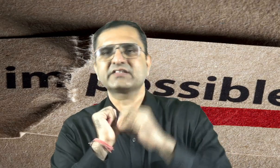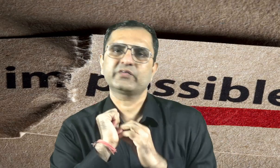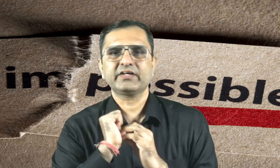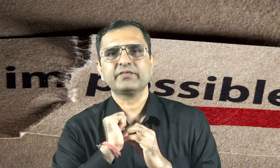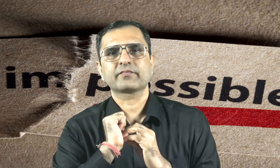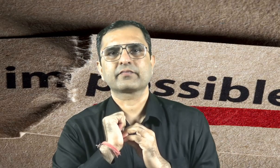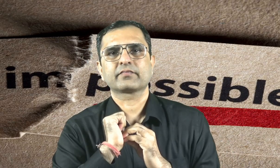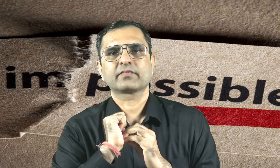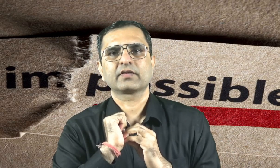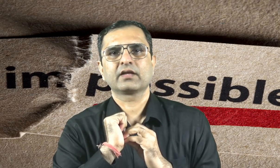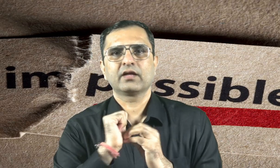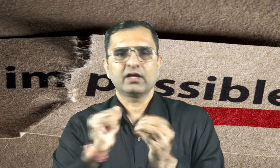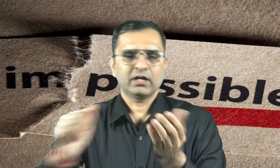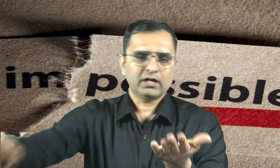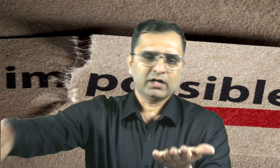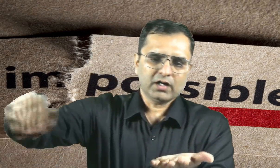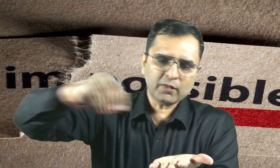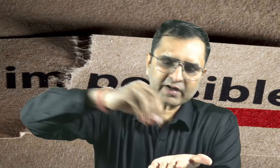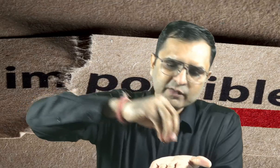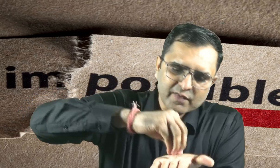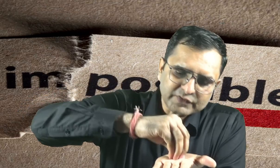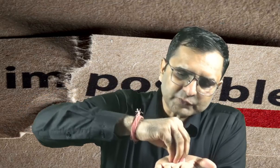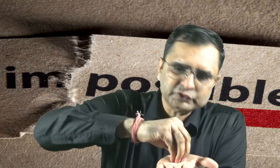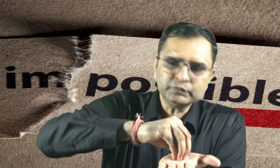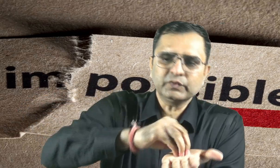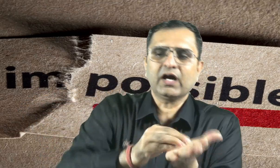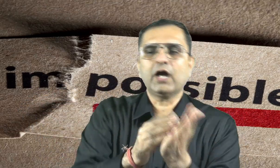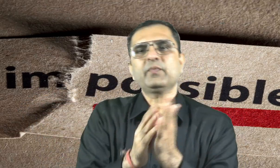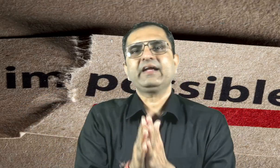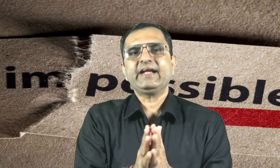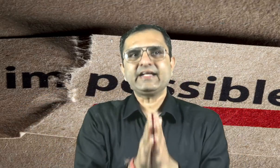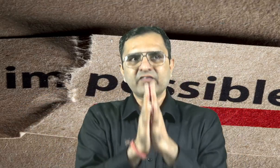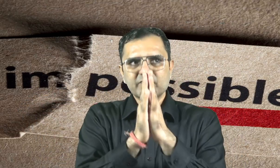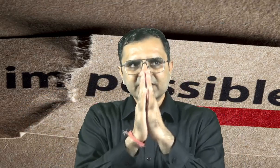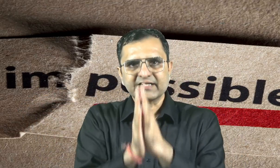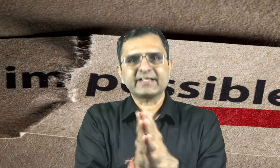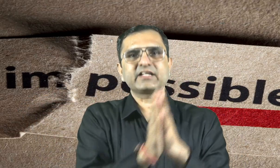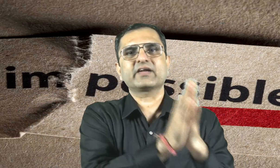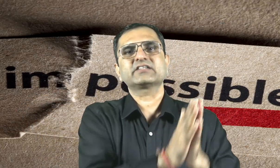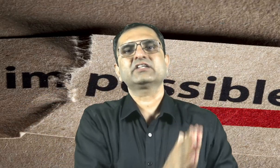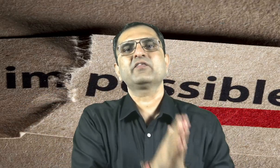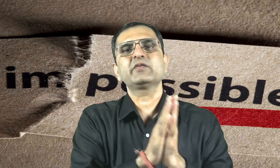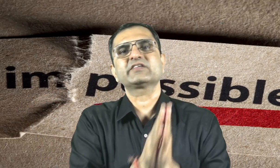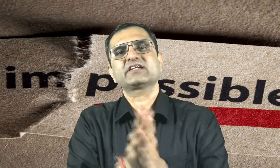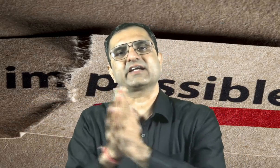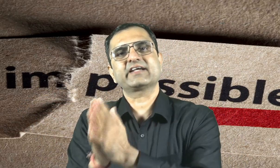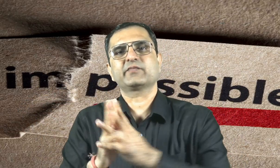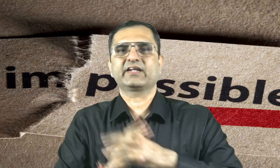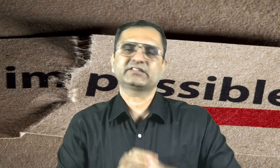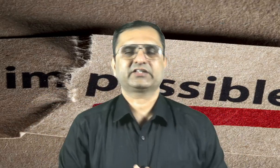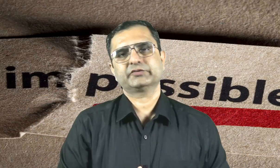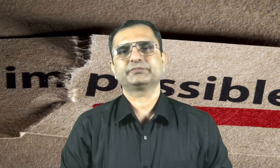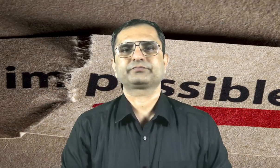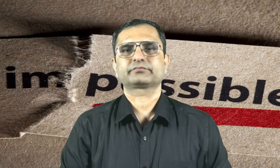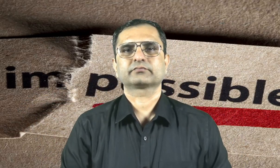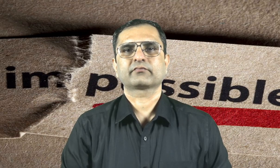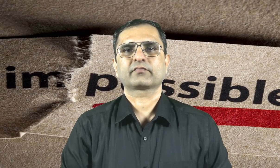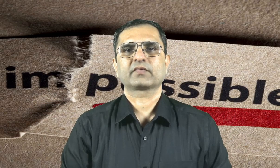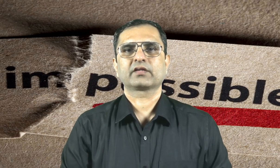से होंगे अब अगर मैं आपसे पूछूं आप 85 पर की कैटेगरी में आना चाहते हो या % की कैटेगरी में आना चाहते हो